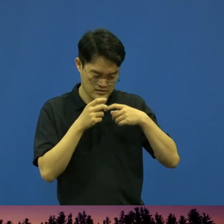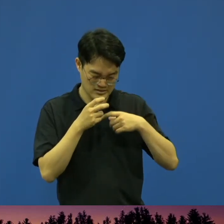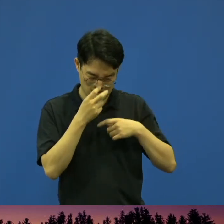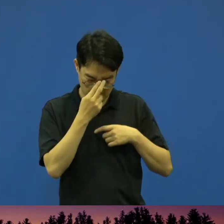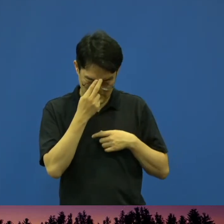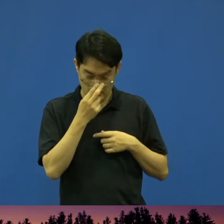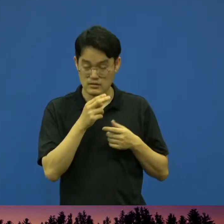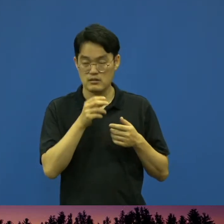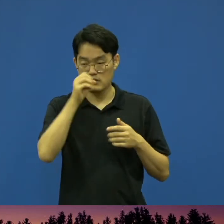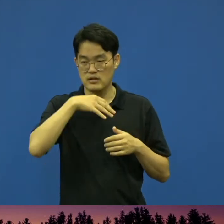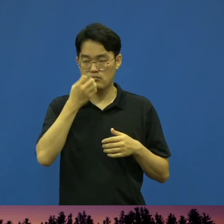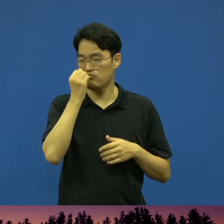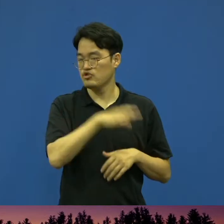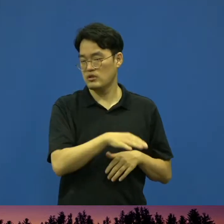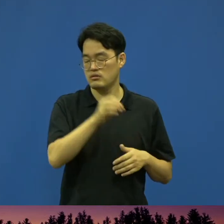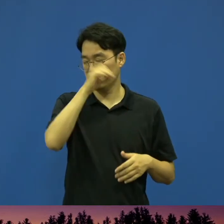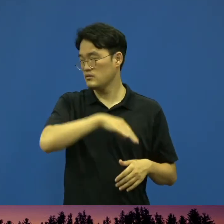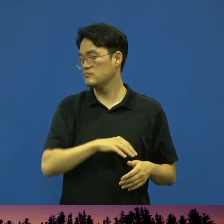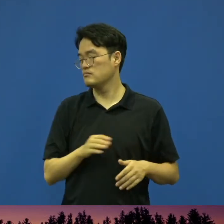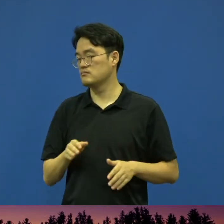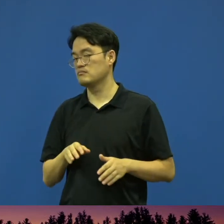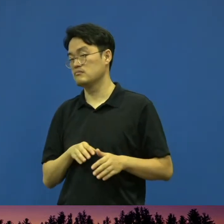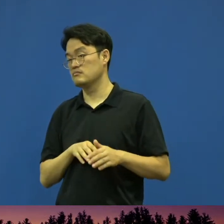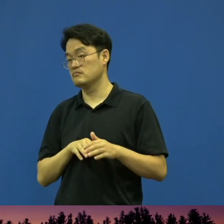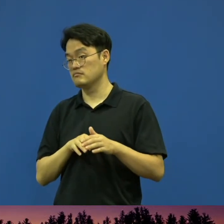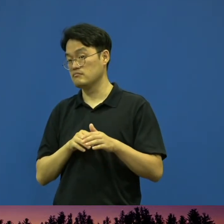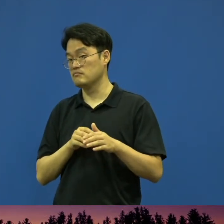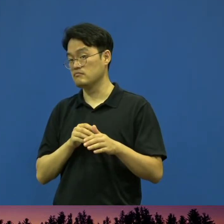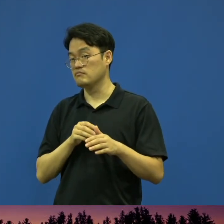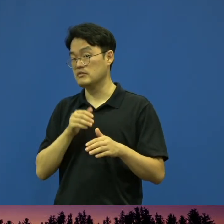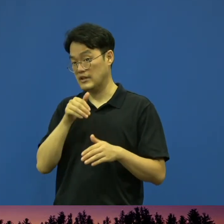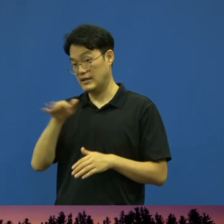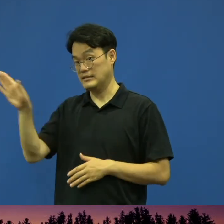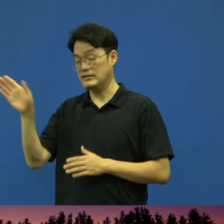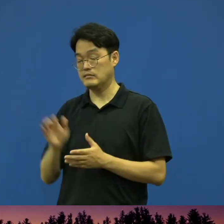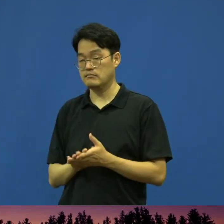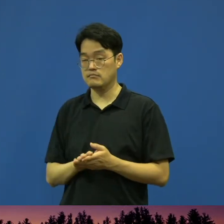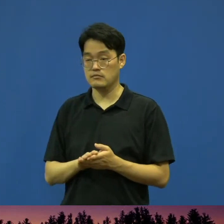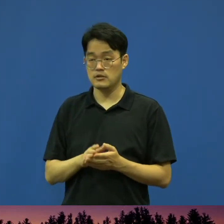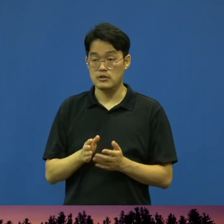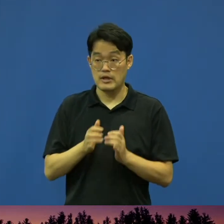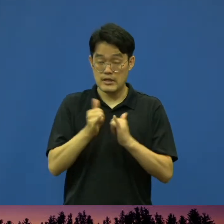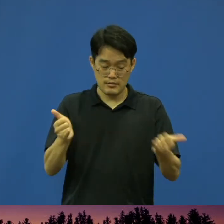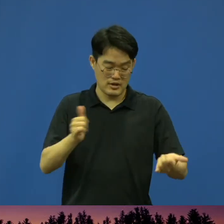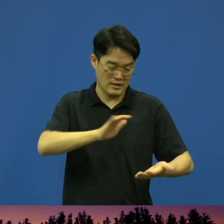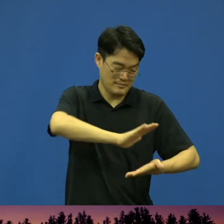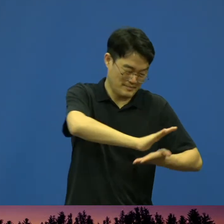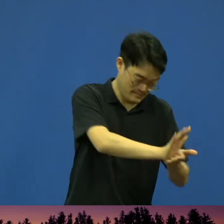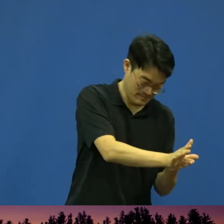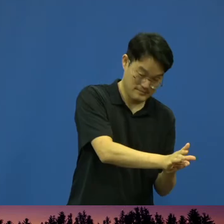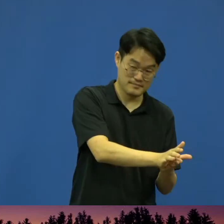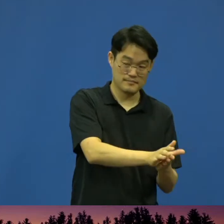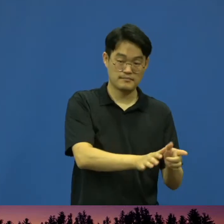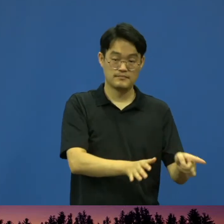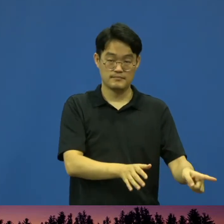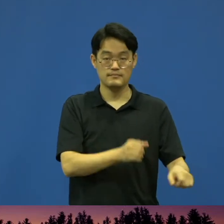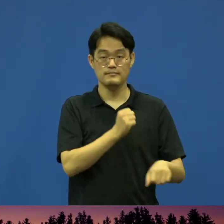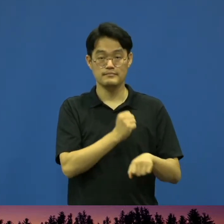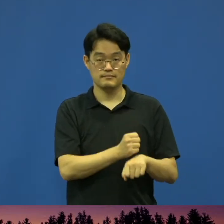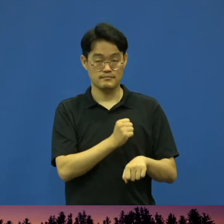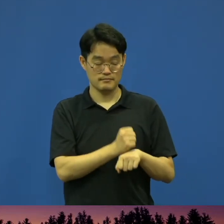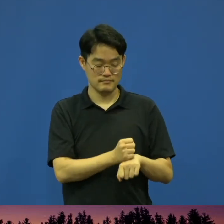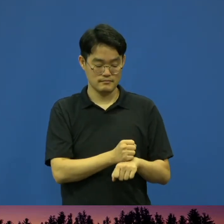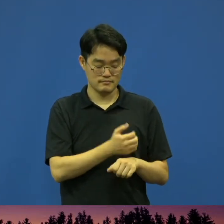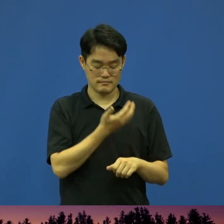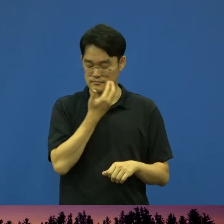무시하며 지나가죠. 눈살을 찌푸리고 지나갑니다. 그러나 사람들에게 밟혀지고 이